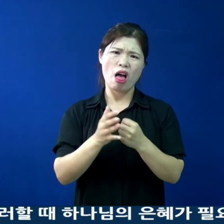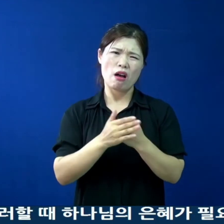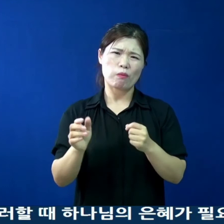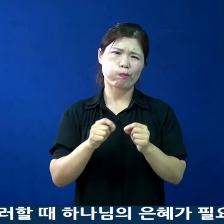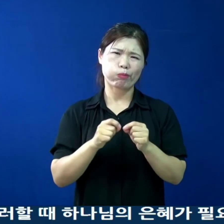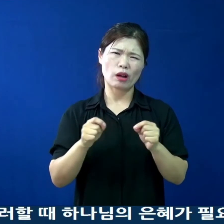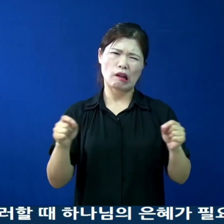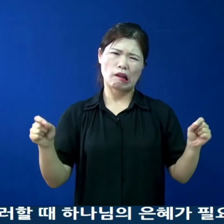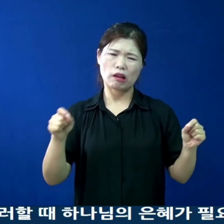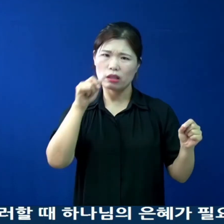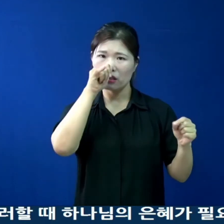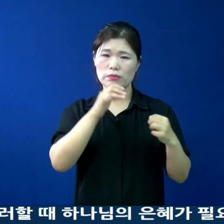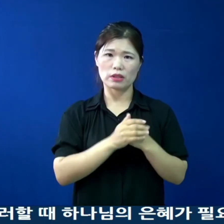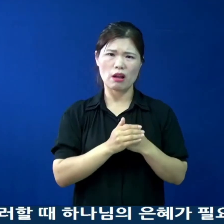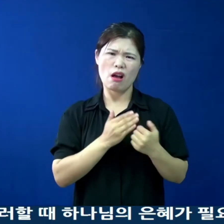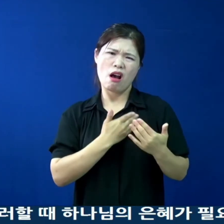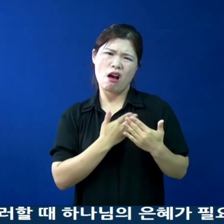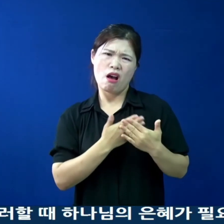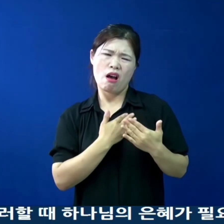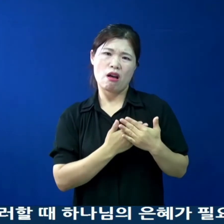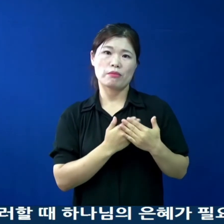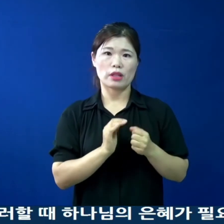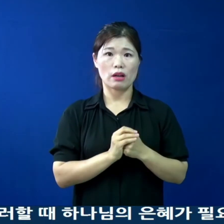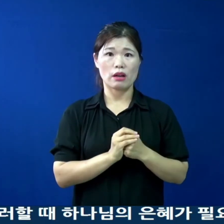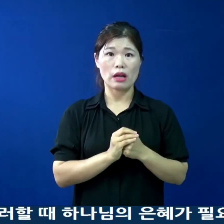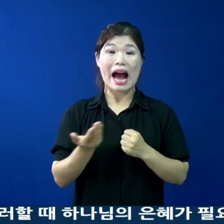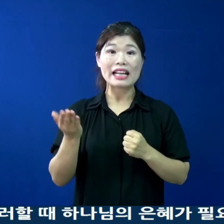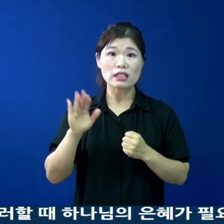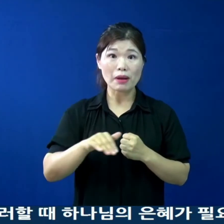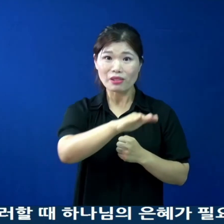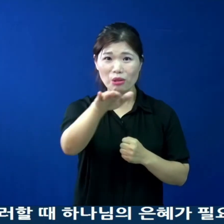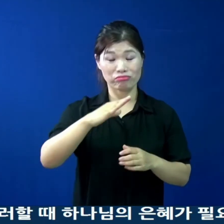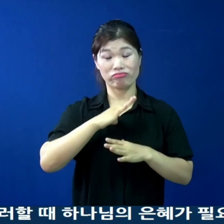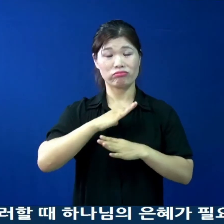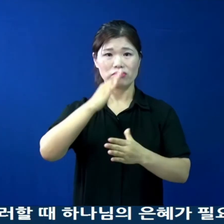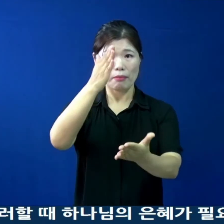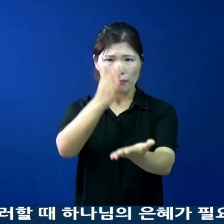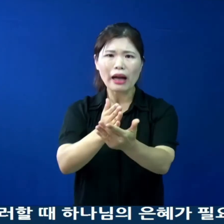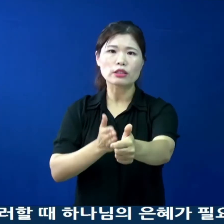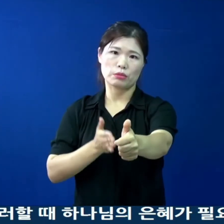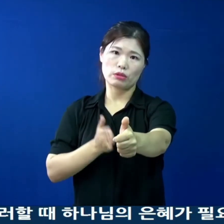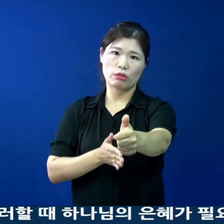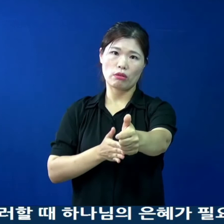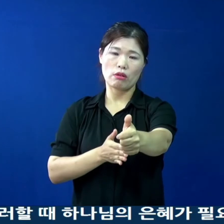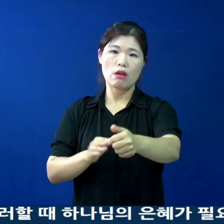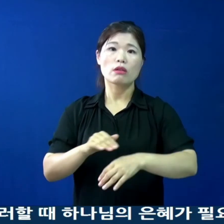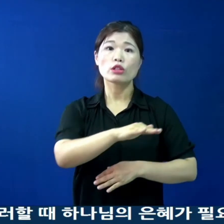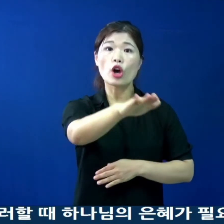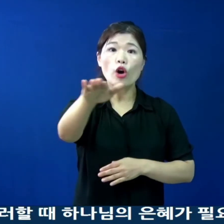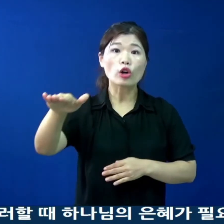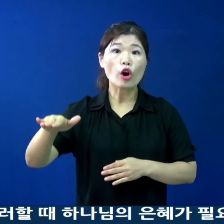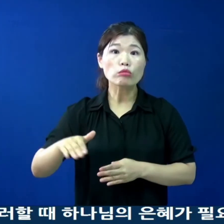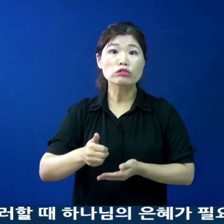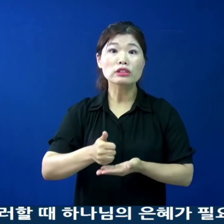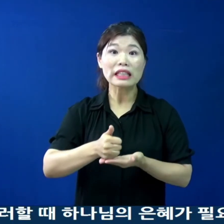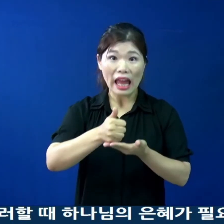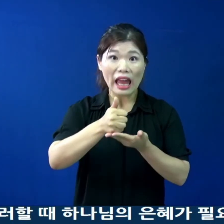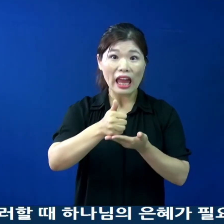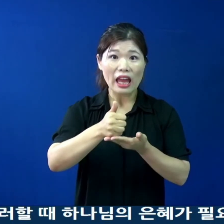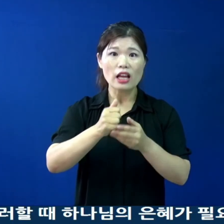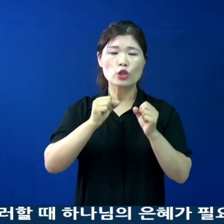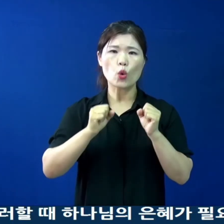상황들입니다. 그러나 여러분, 두려워하지 마십시오. 여러분의 존재의 가치를